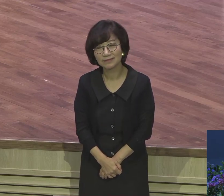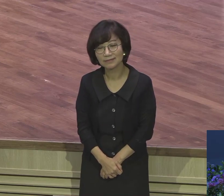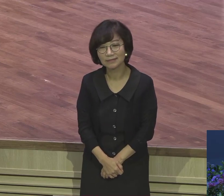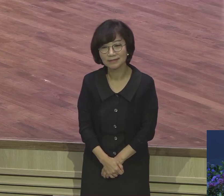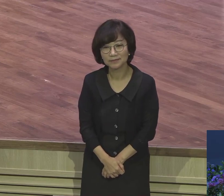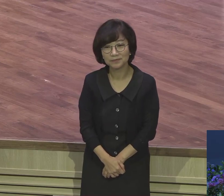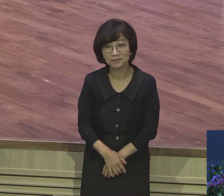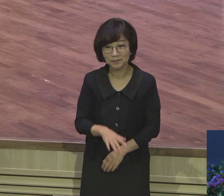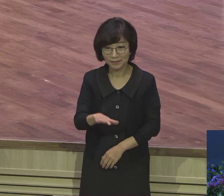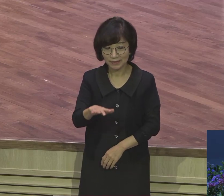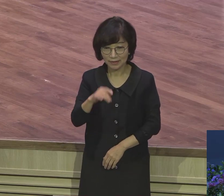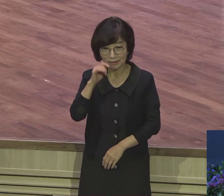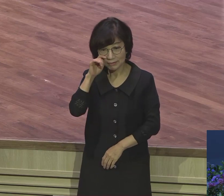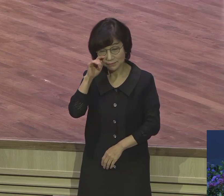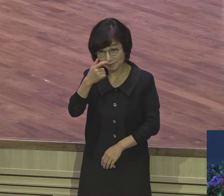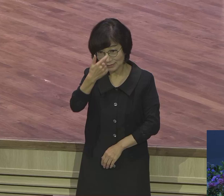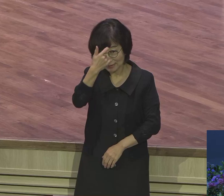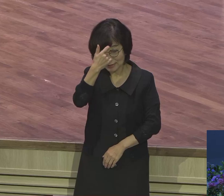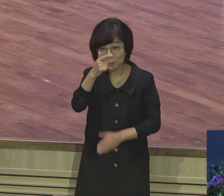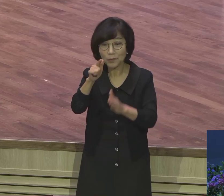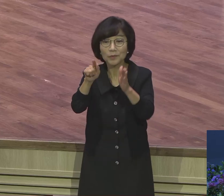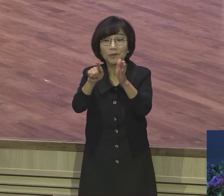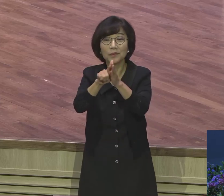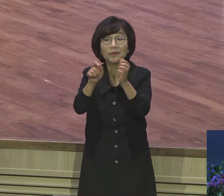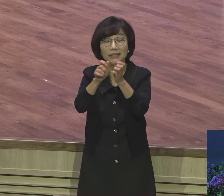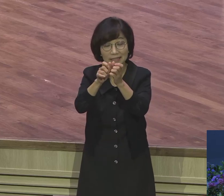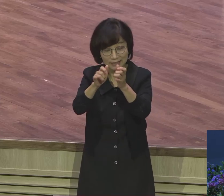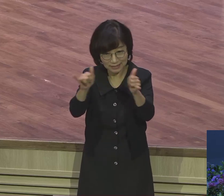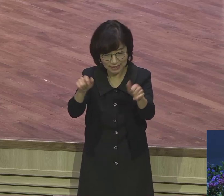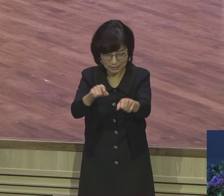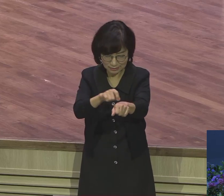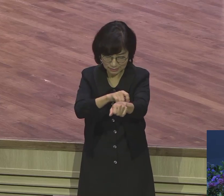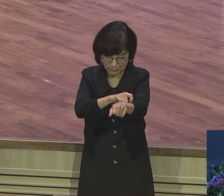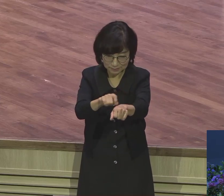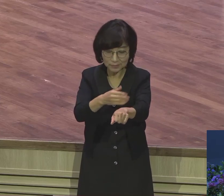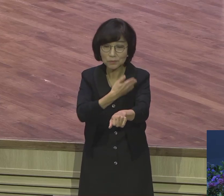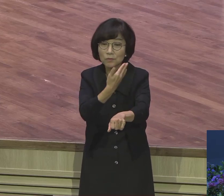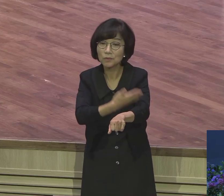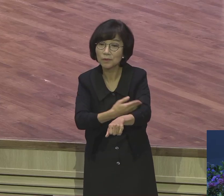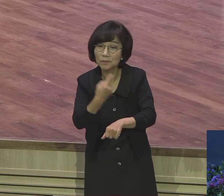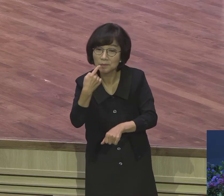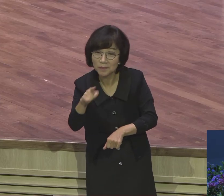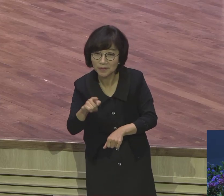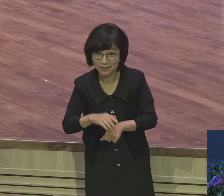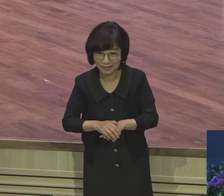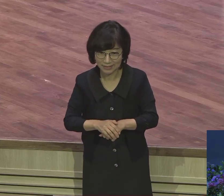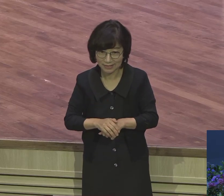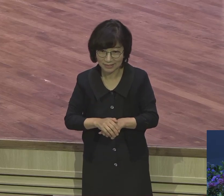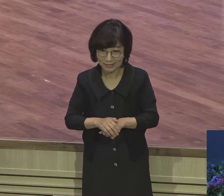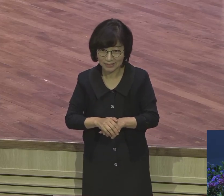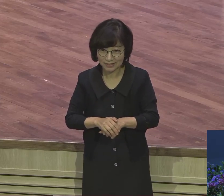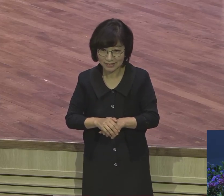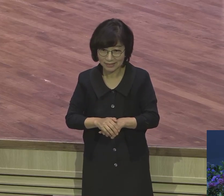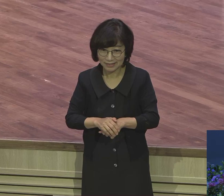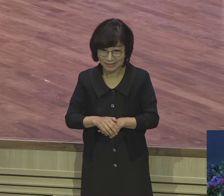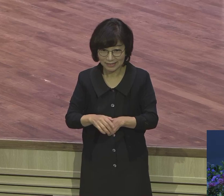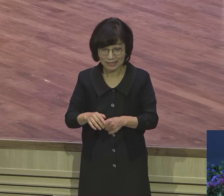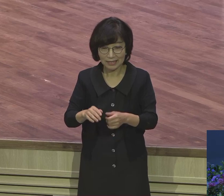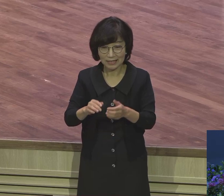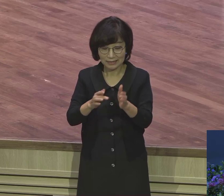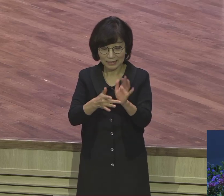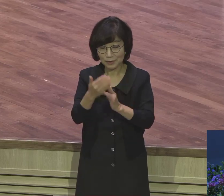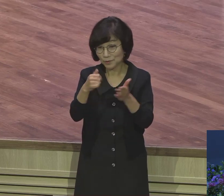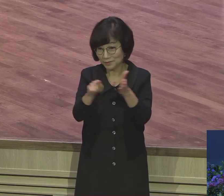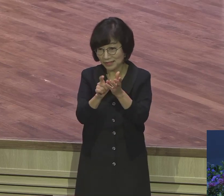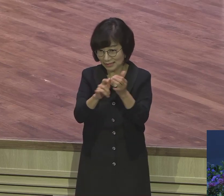기독교인들의 가장 큰 특권이자 영광이 뭐예요. 최고 축복이 뭡니까. 예배입니다.